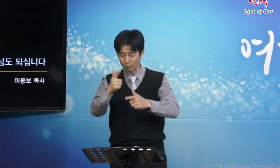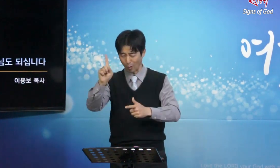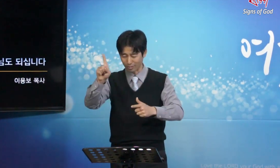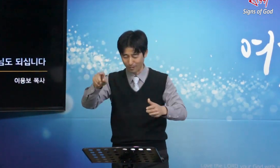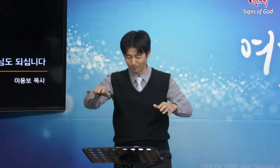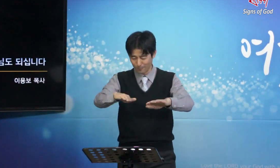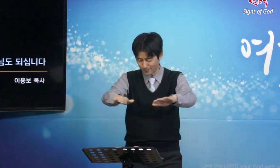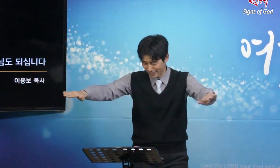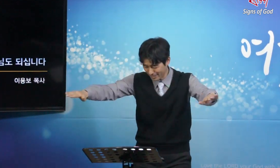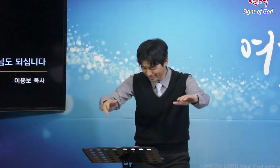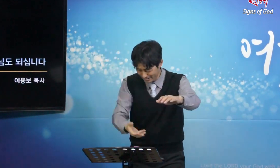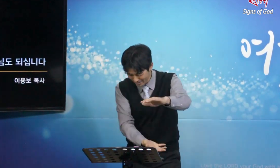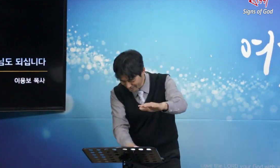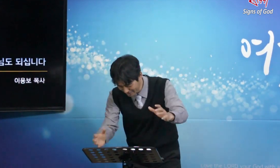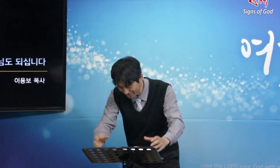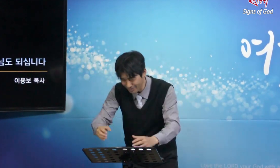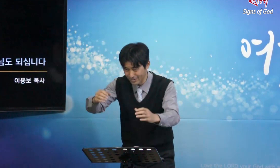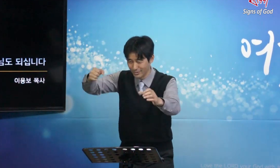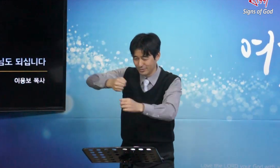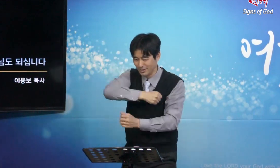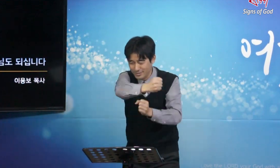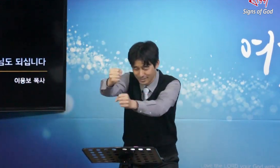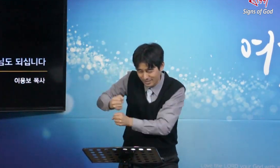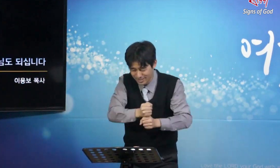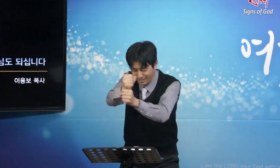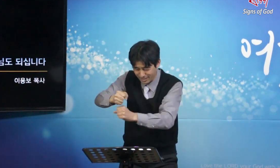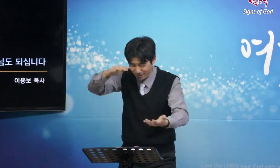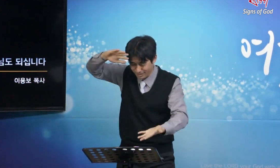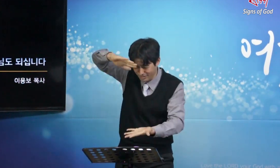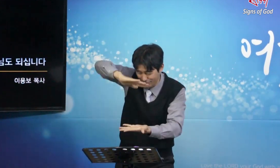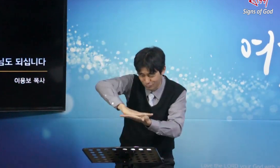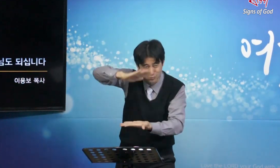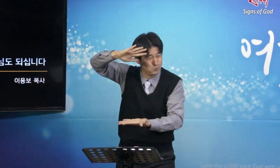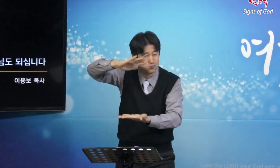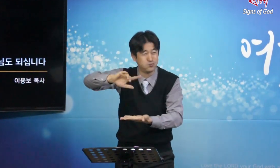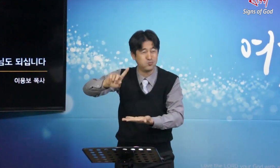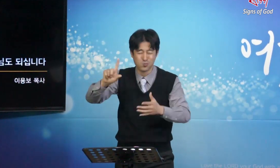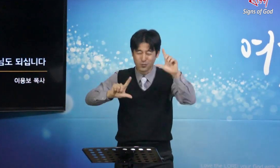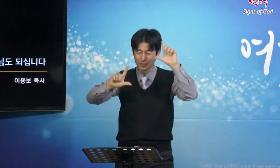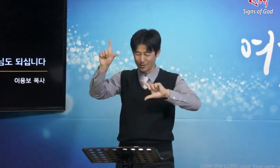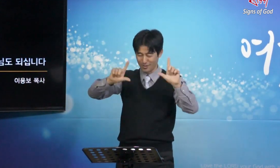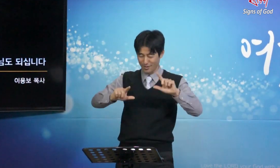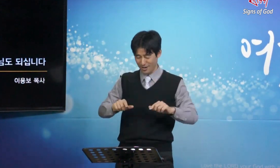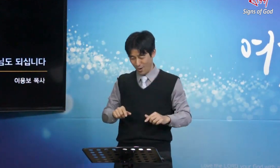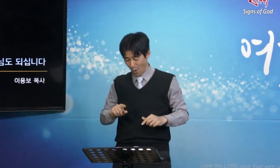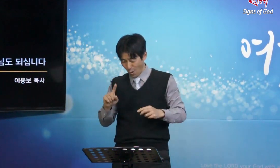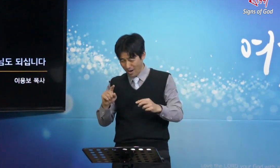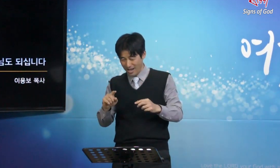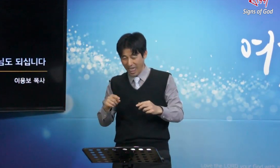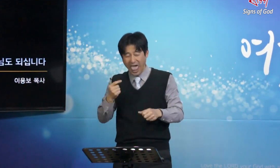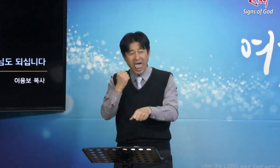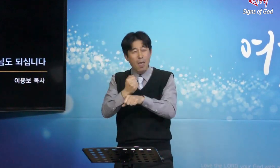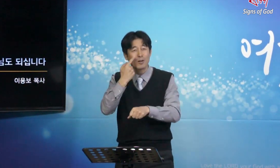좀 나무로 되어 있는데 이렇게 잘 모르겠어요. 뭐 누르는